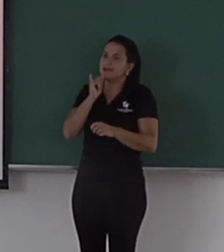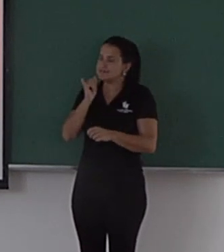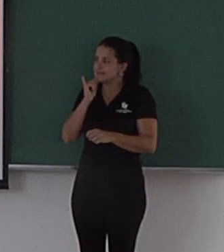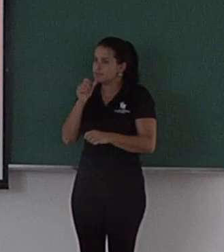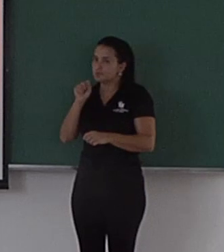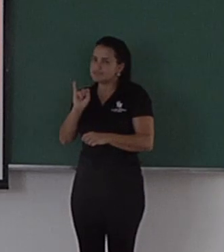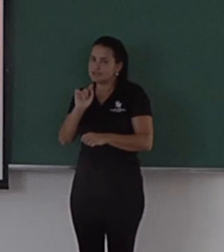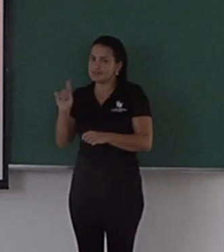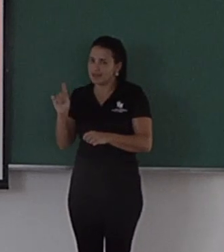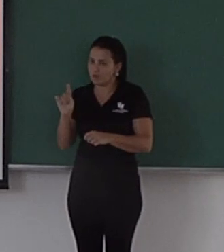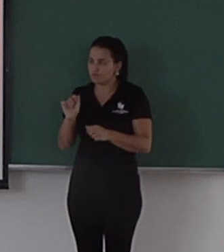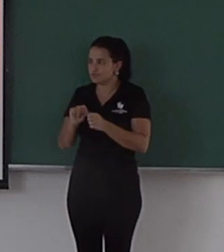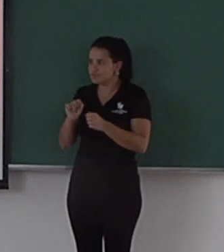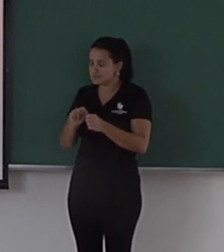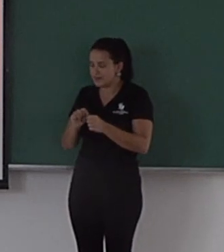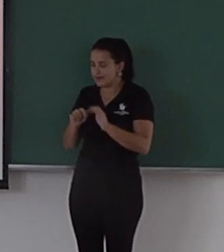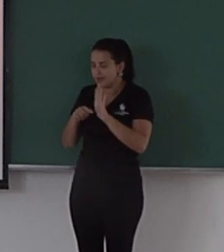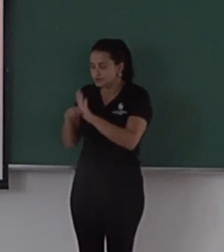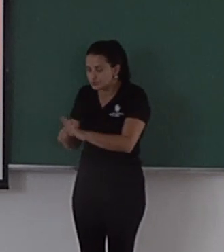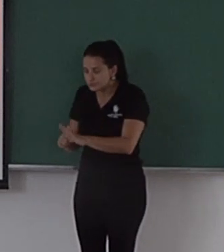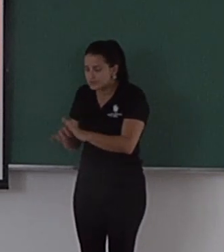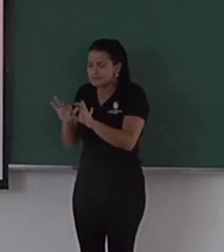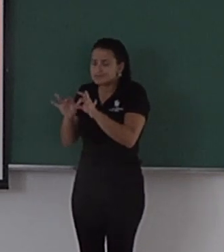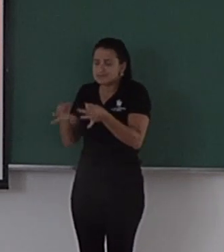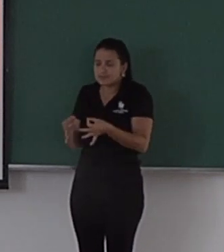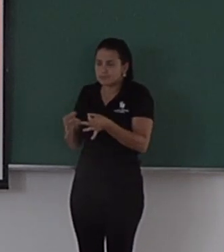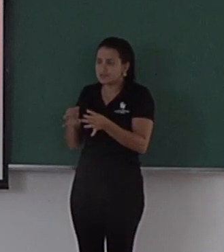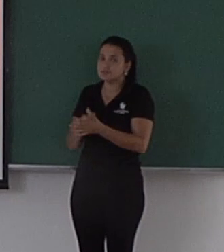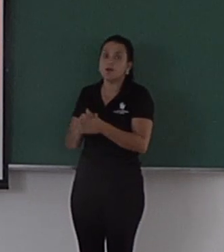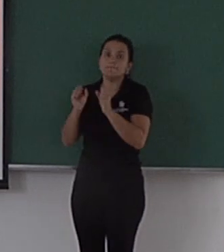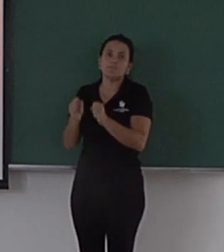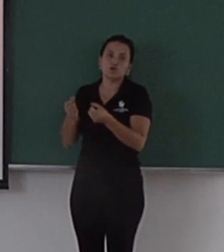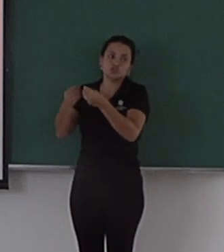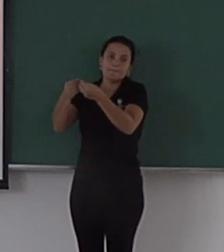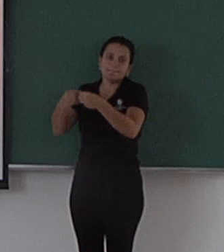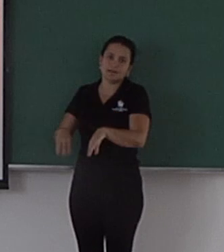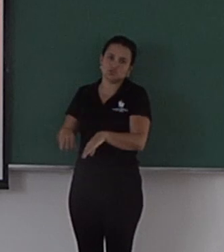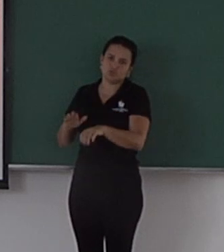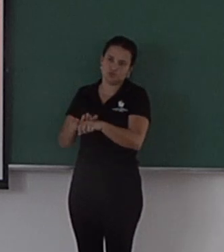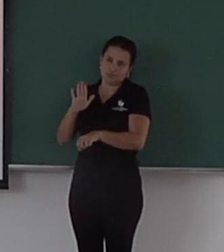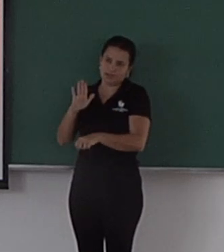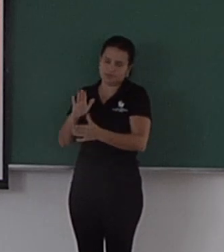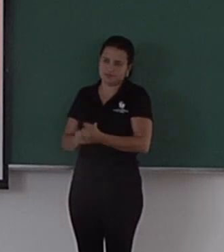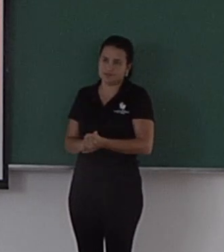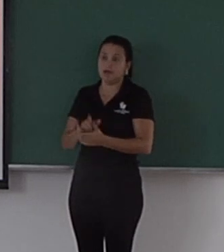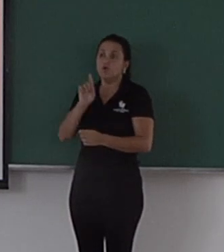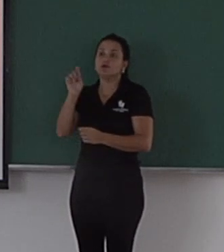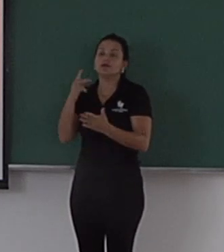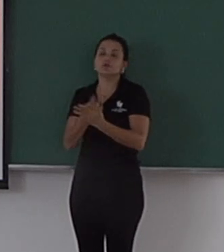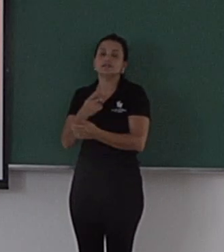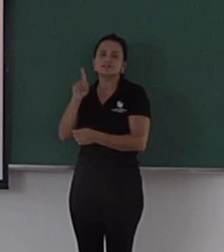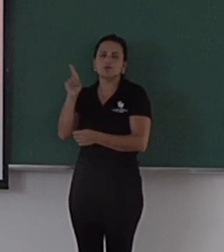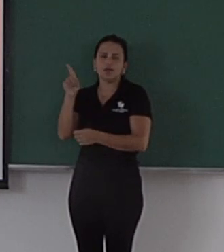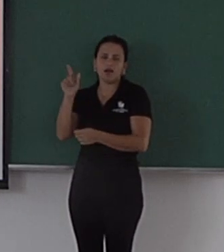na equipe de tratamento, a gente já viu isso, né? Na época lá do Césio 135, que ocorreu lá em Goiânia,